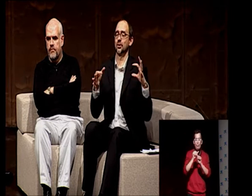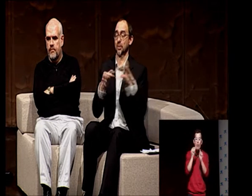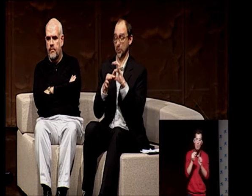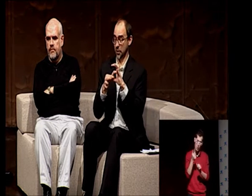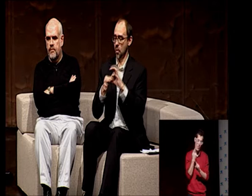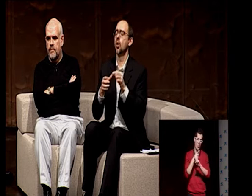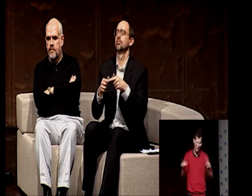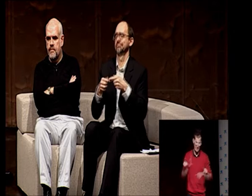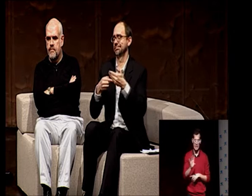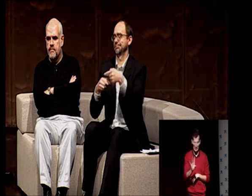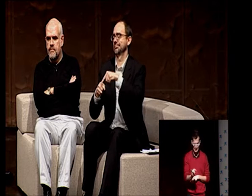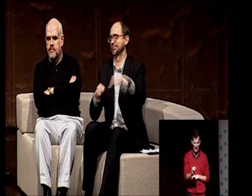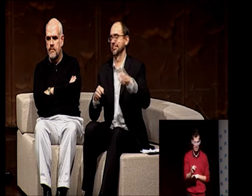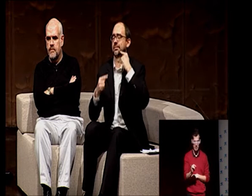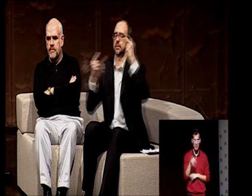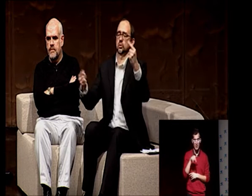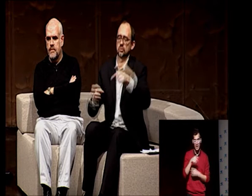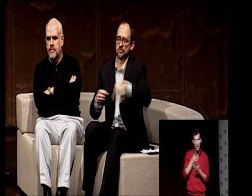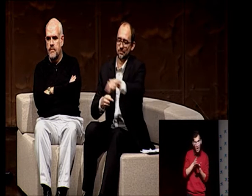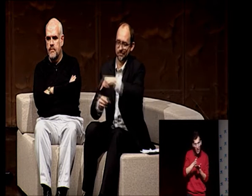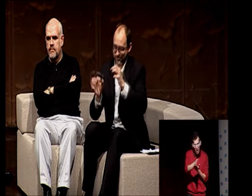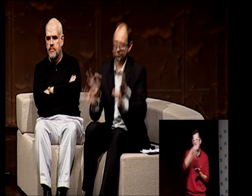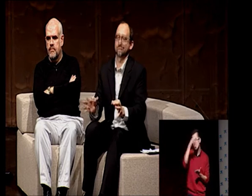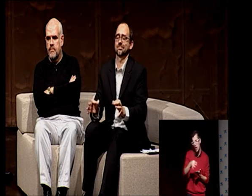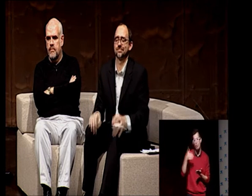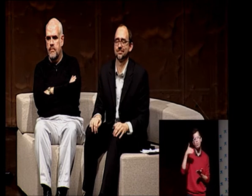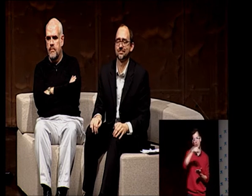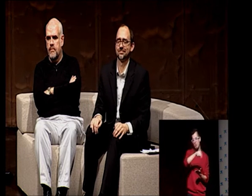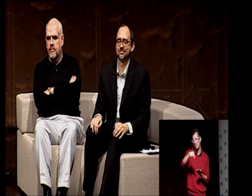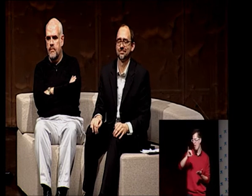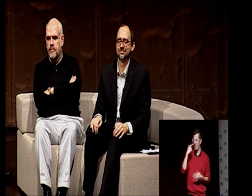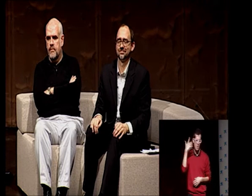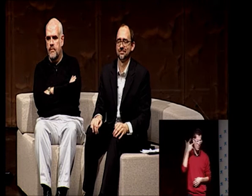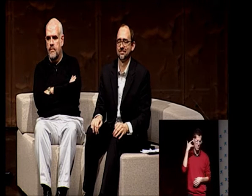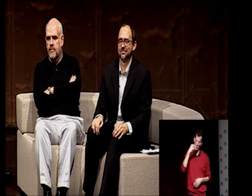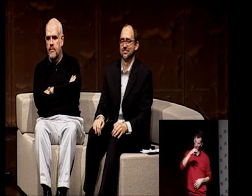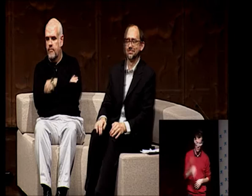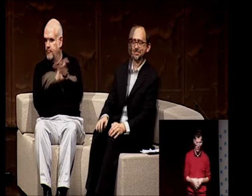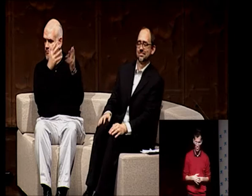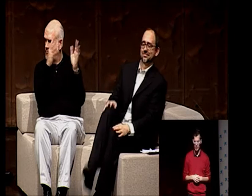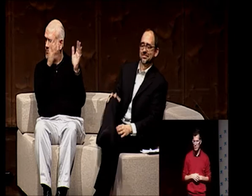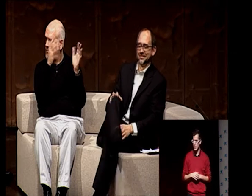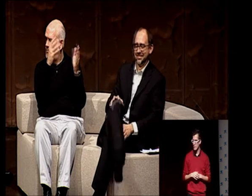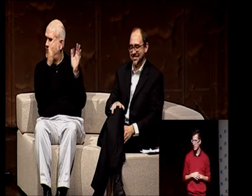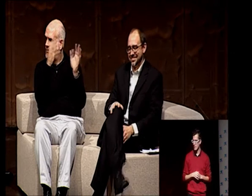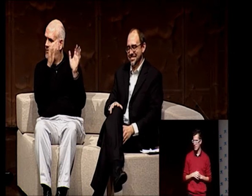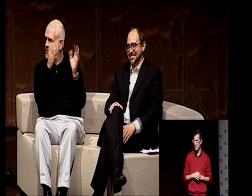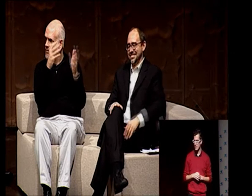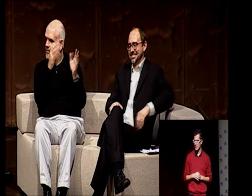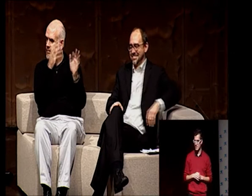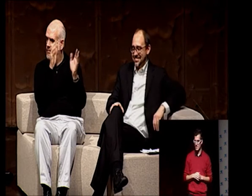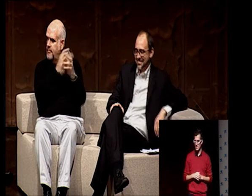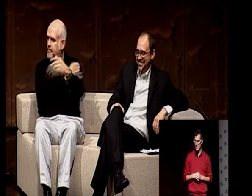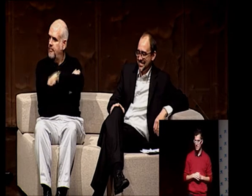debemos perder y que tenemos que ir atesorando en generaciones futuras aunque no sepamos En qué forma pero